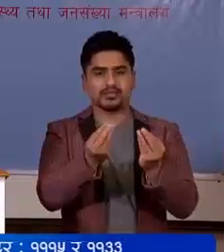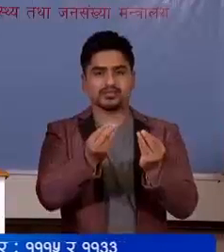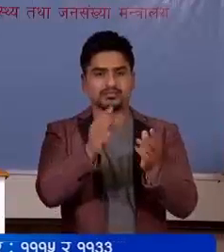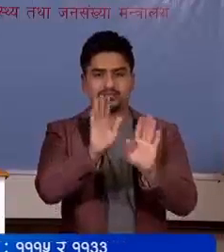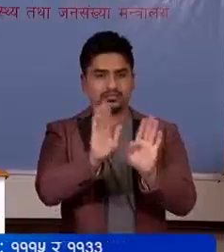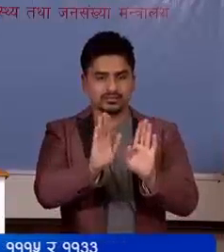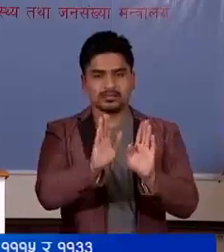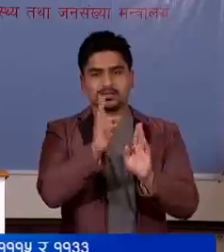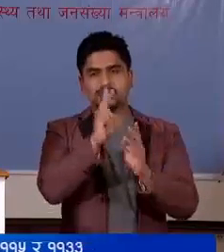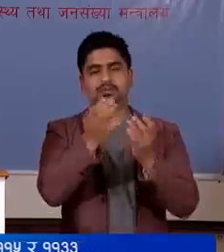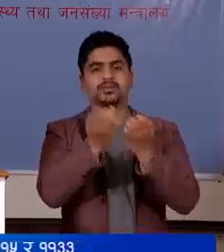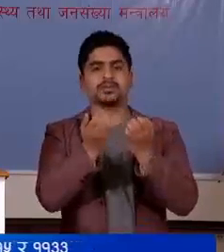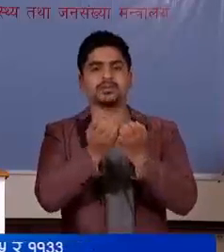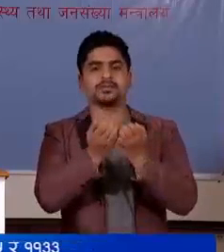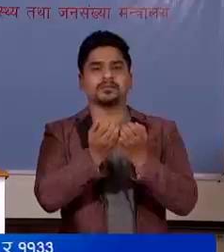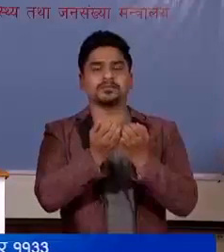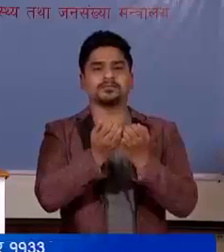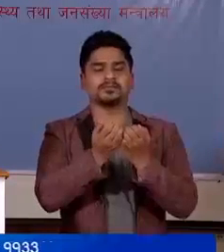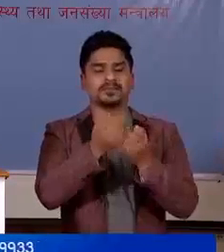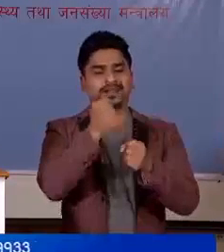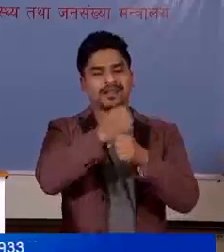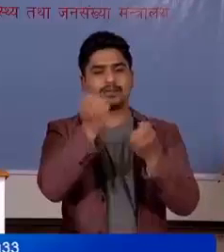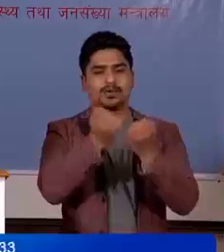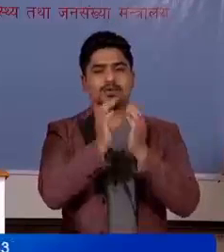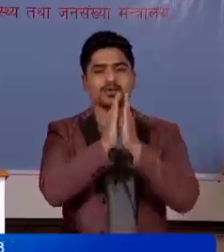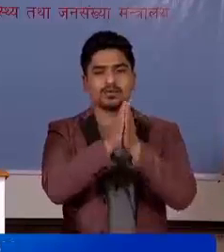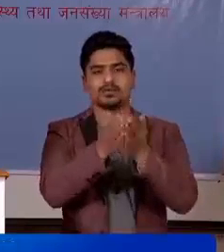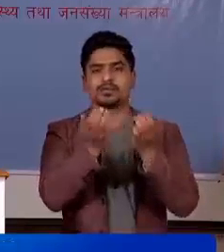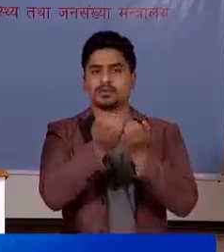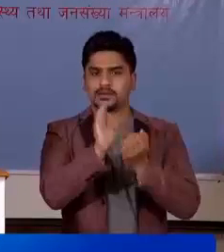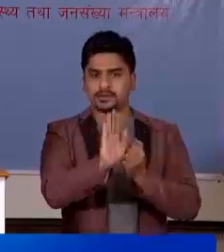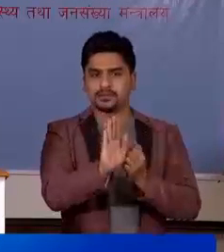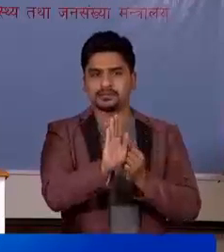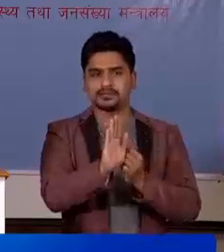नहुना दिना तरफ कार्ये गर्ना अनुरोद गर्त